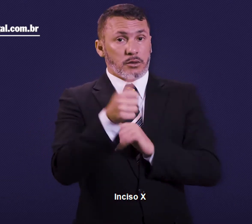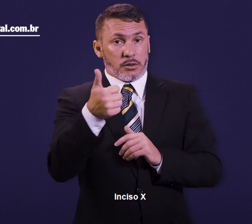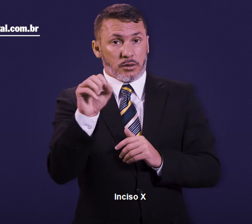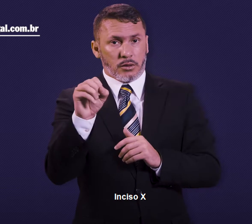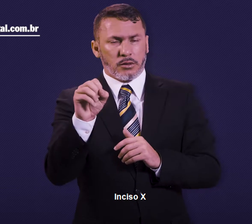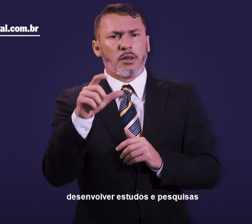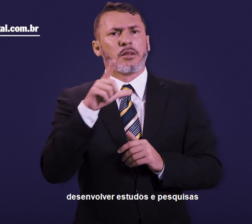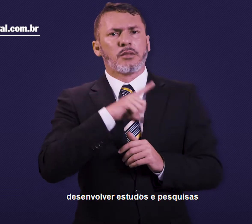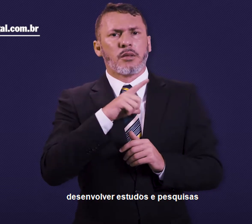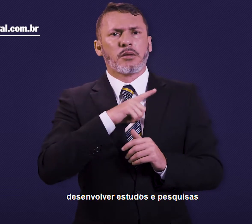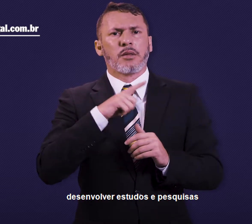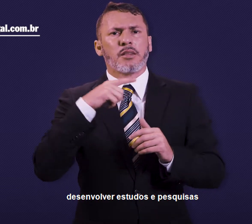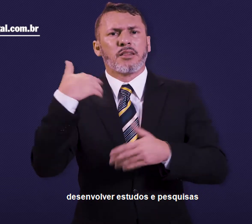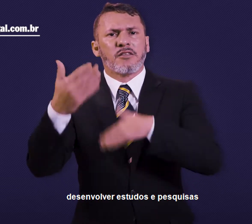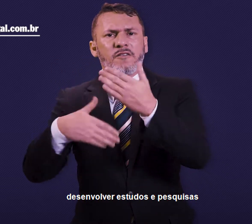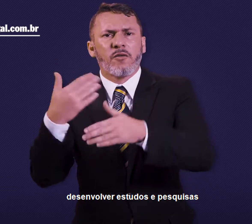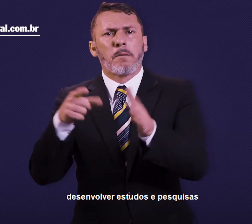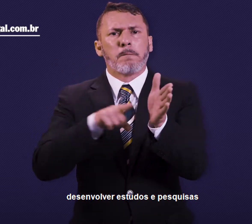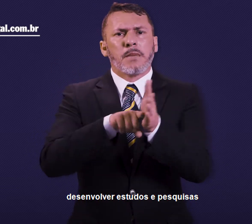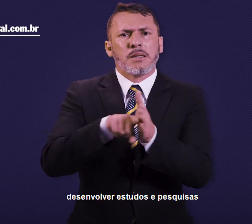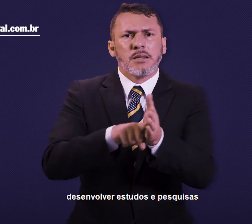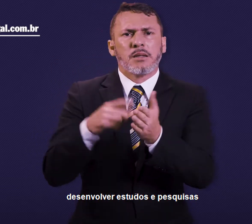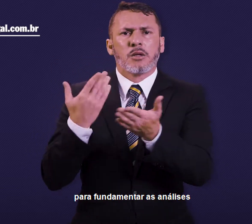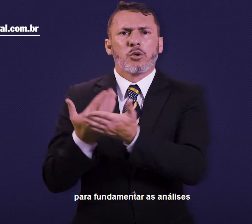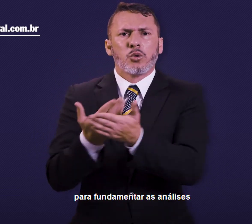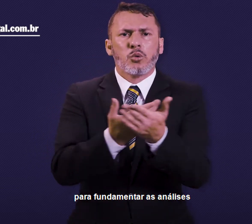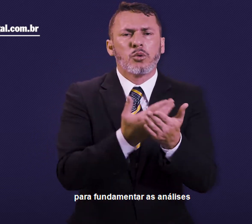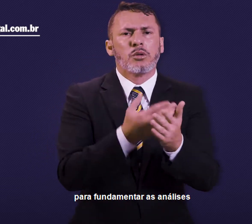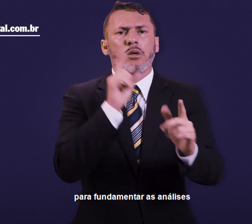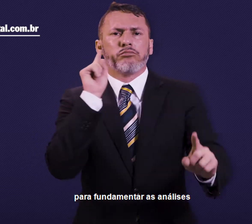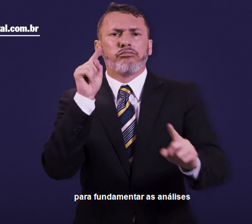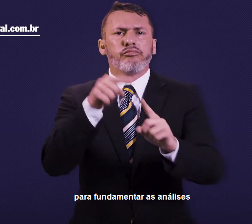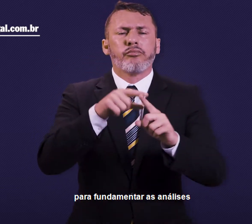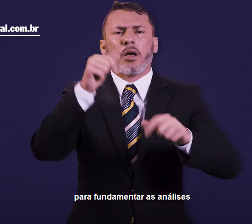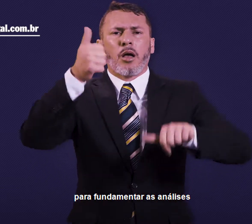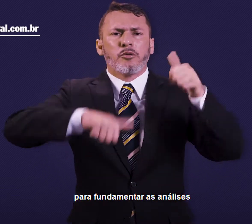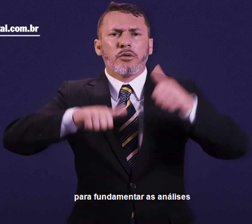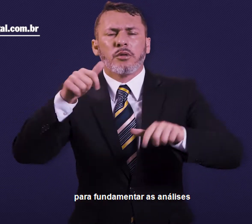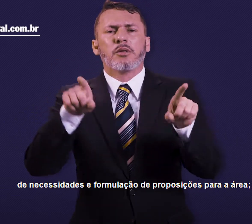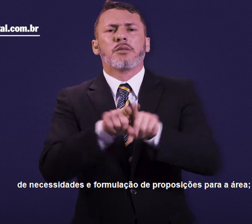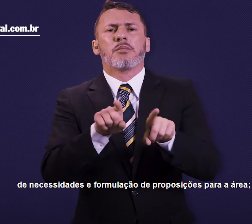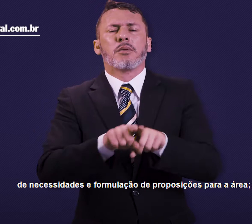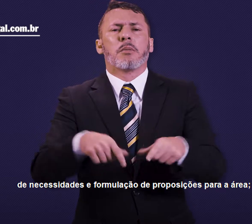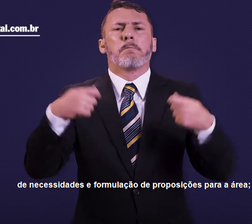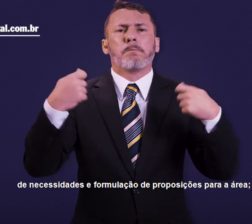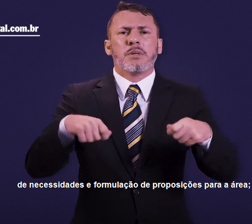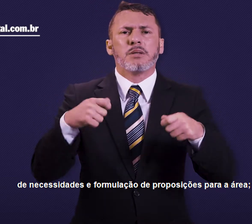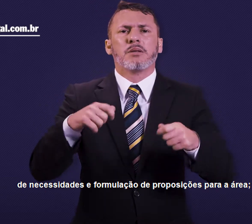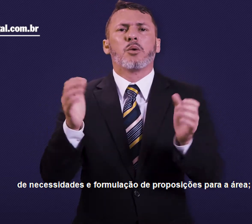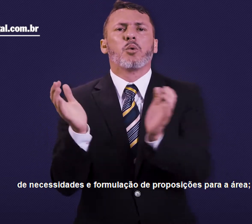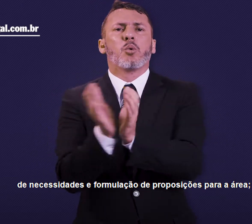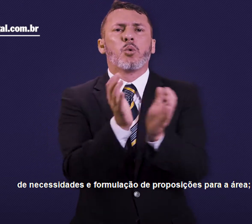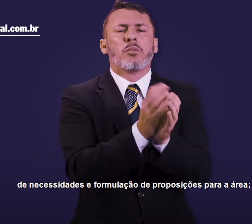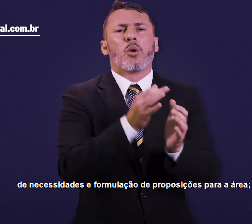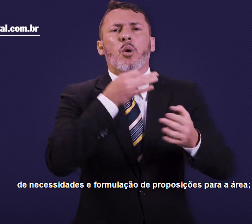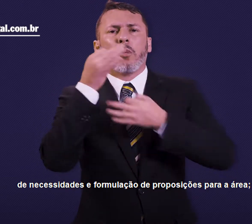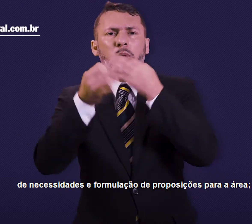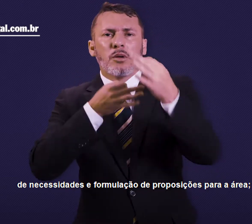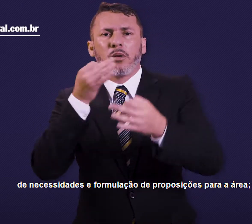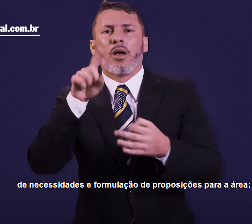10. Desenvolver estudos e pesquisas para fundamentar as análises de necessidades e formulação de